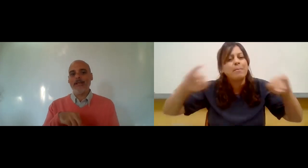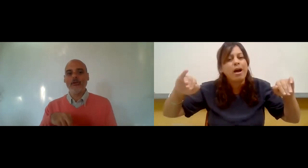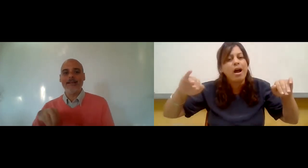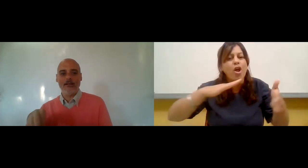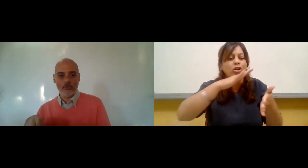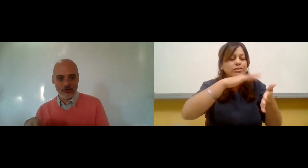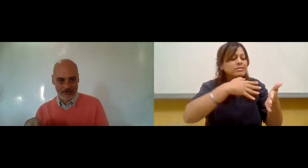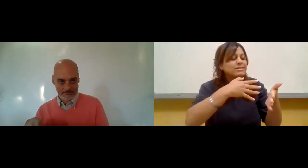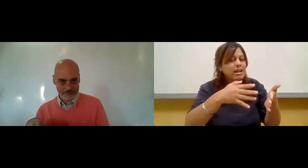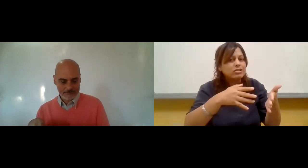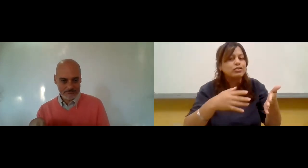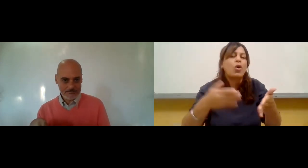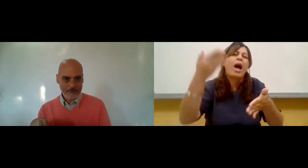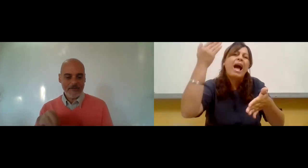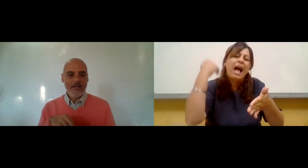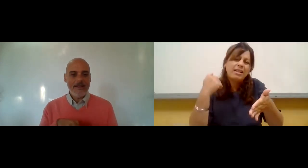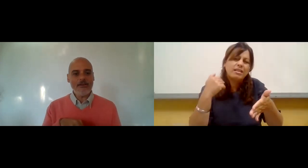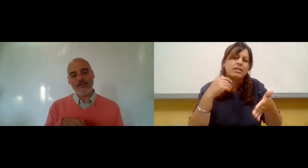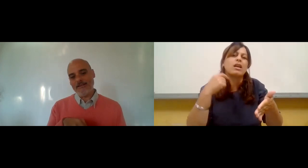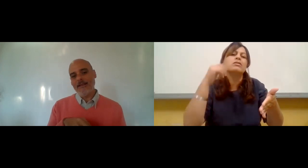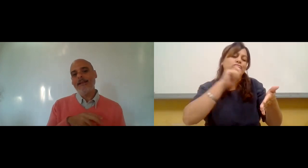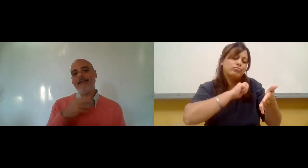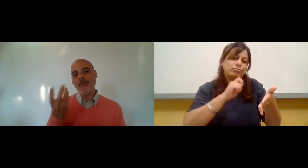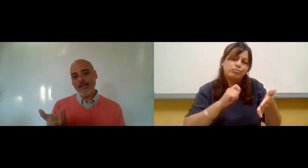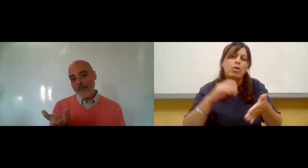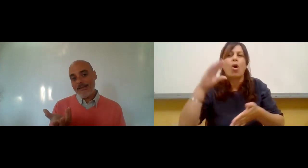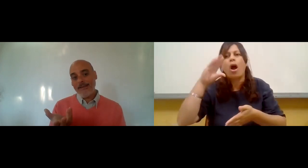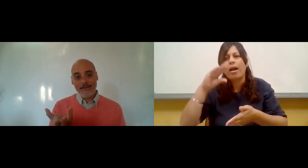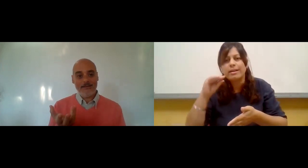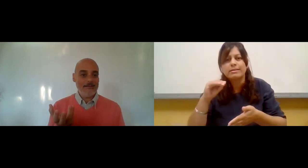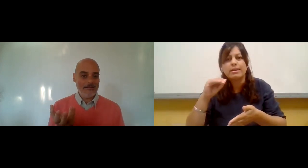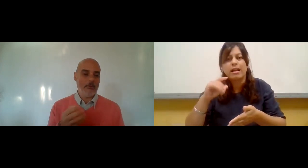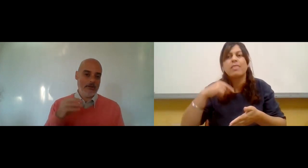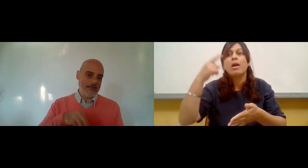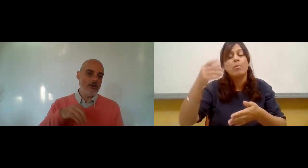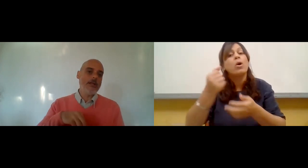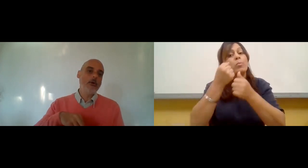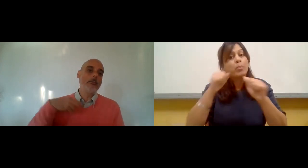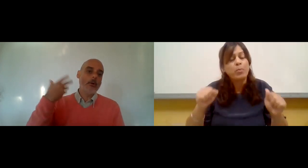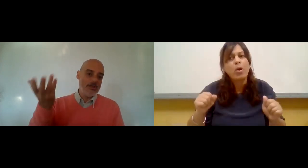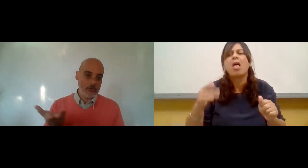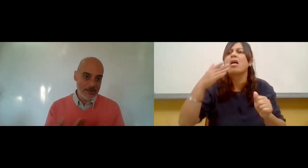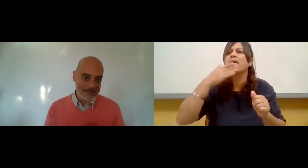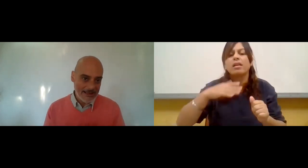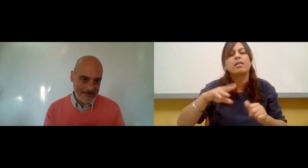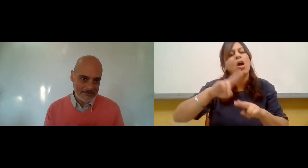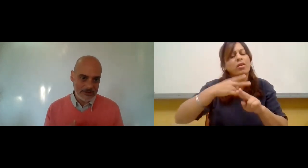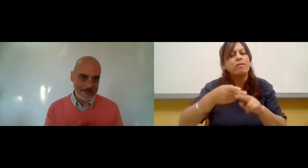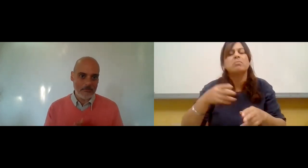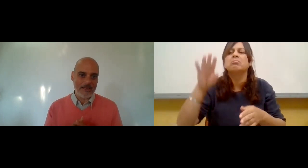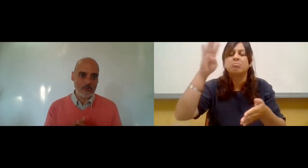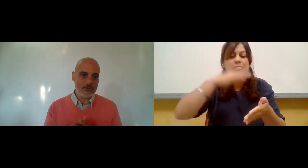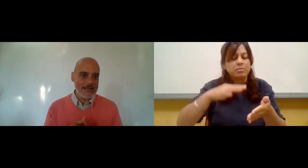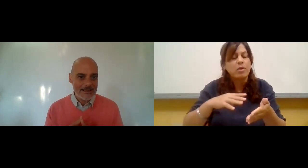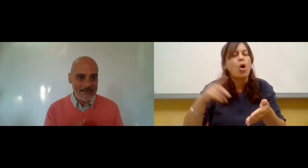del momento en que se enuncia. Entonces, históricamente, bueno, eso es lo que luego produce las culturas letradas,